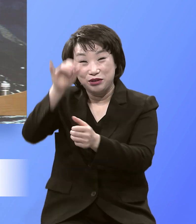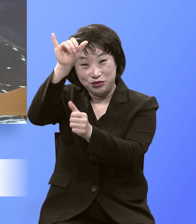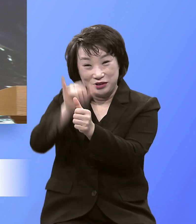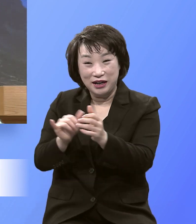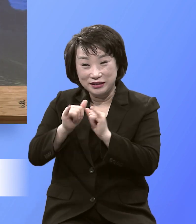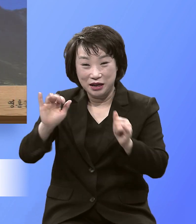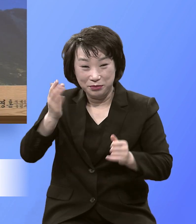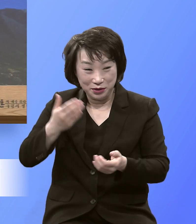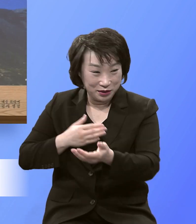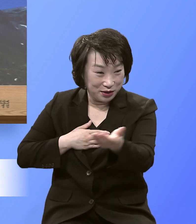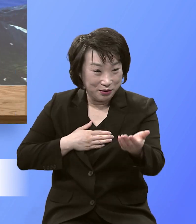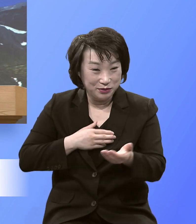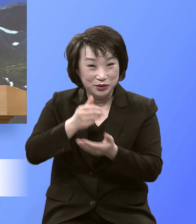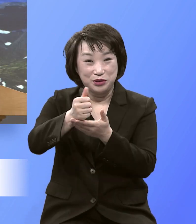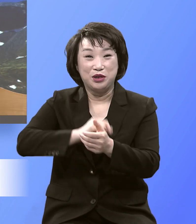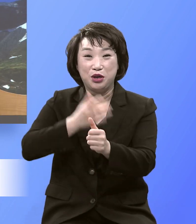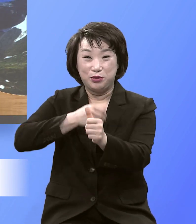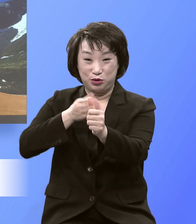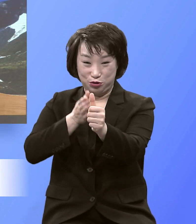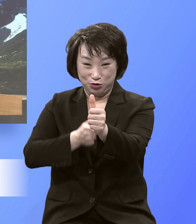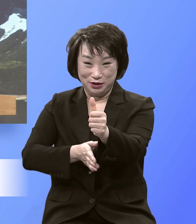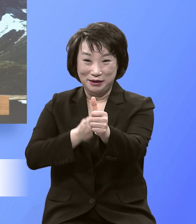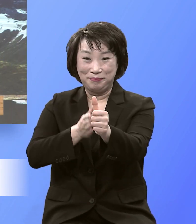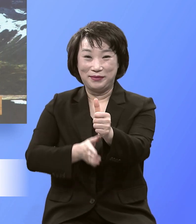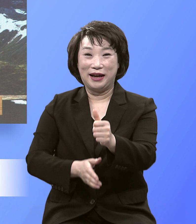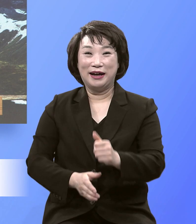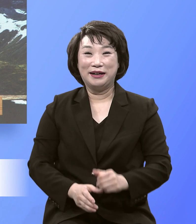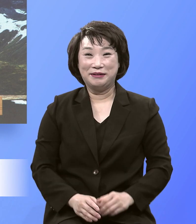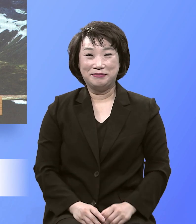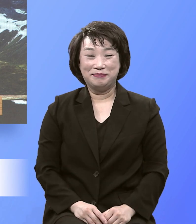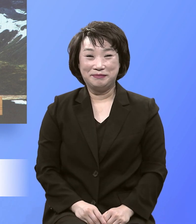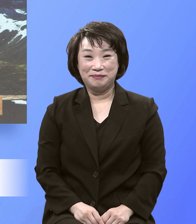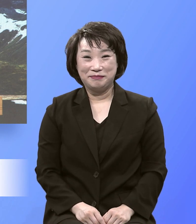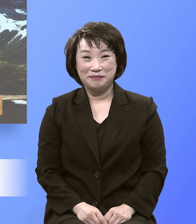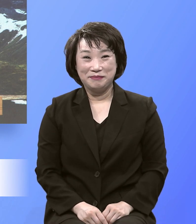충성자가 되기를 주님의 이름으로 축원합니다.